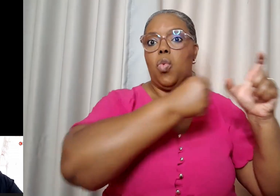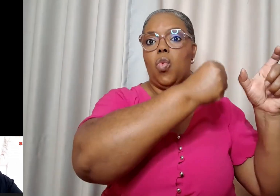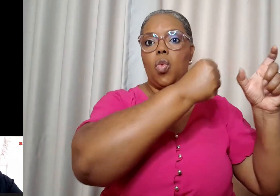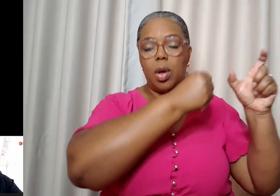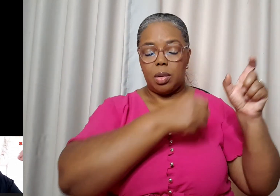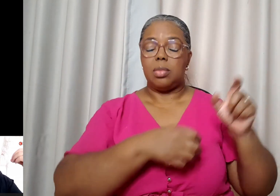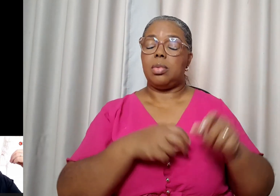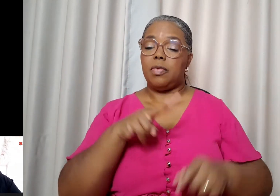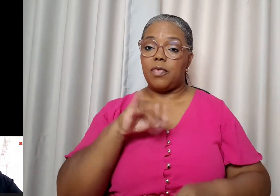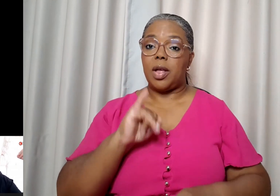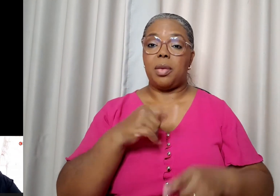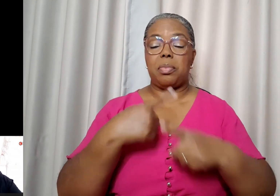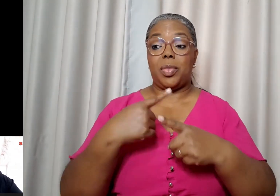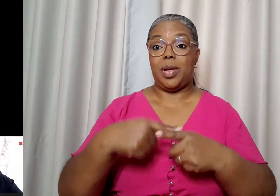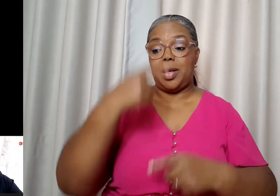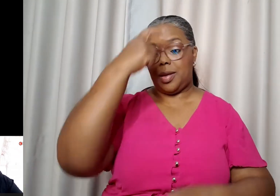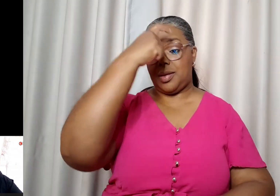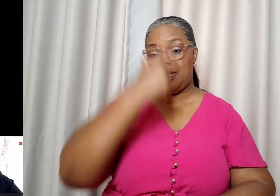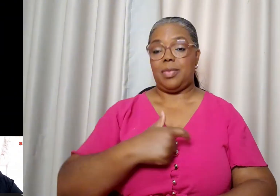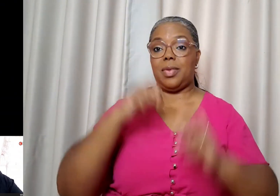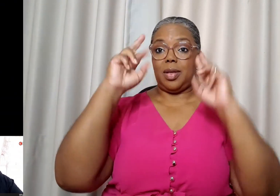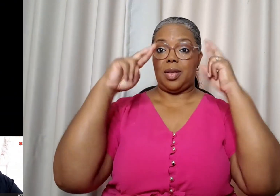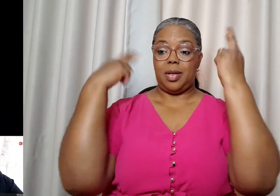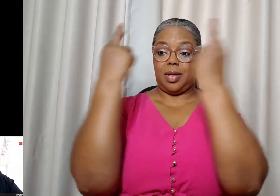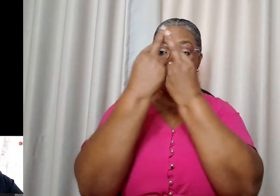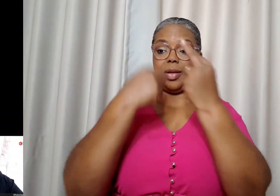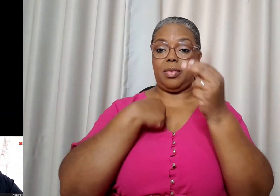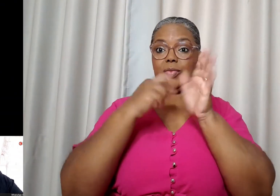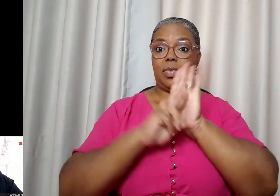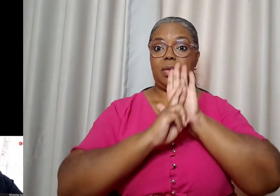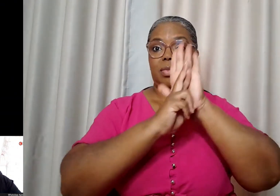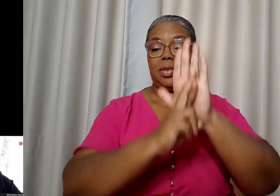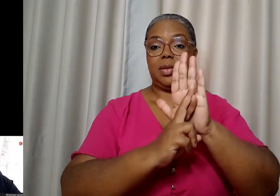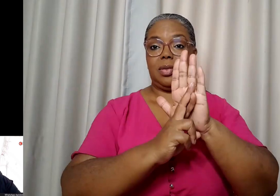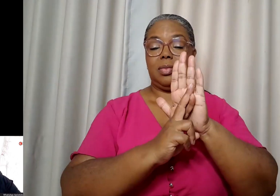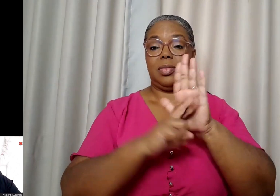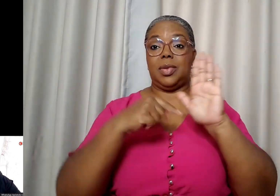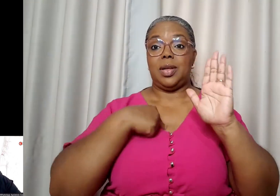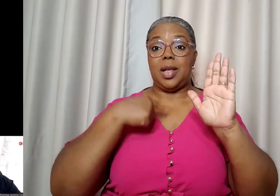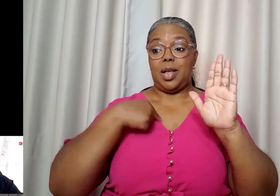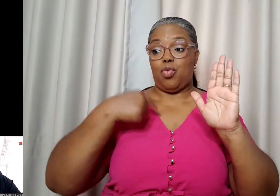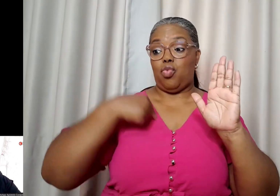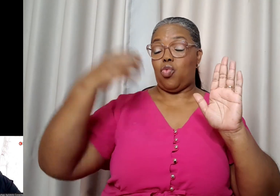reino, isto é pura luz. Que trevas vai prevalecer?